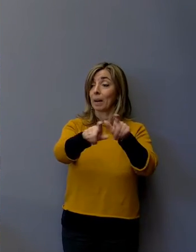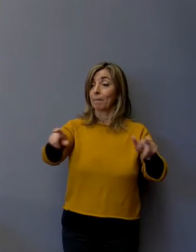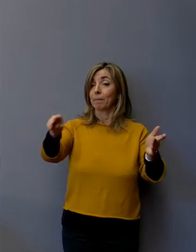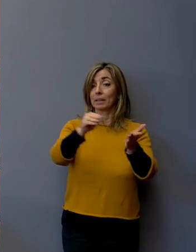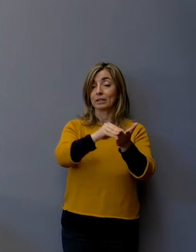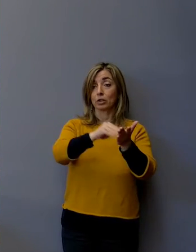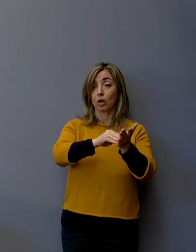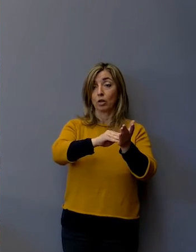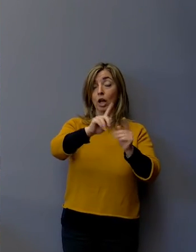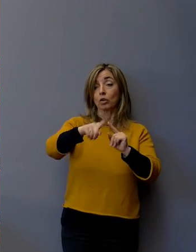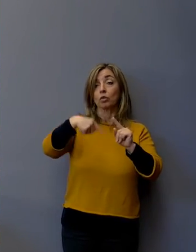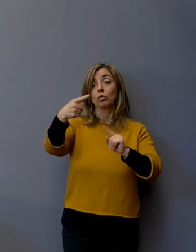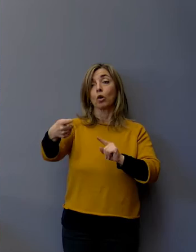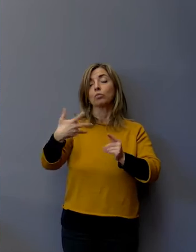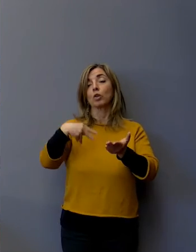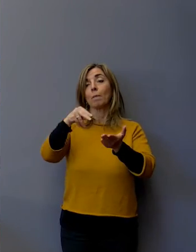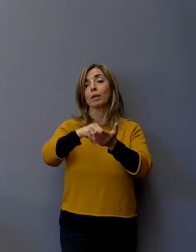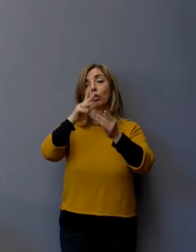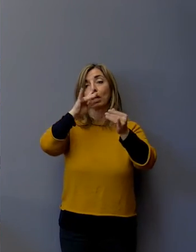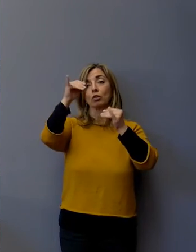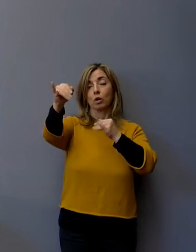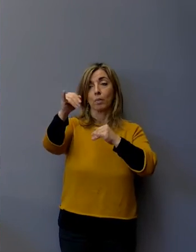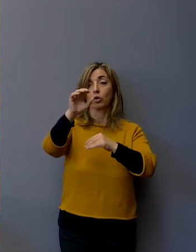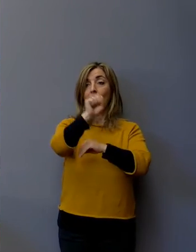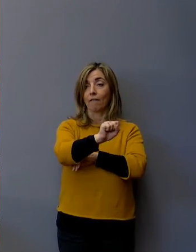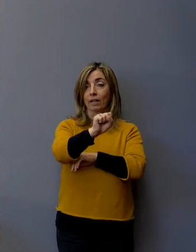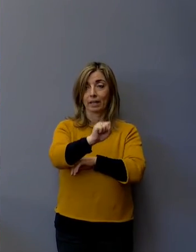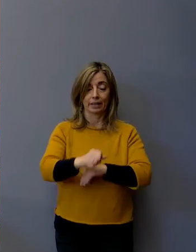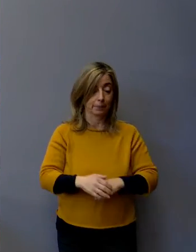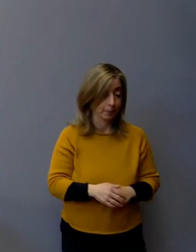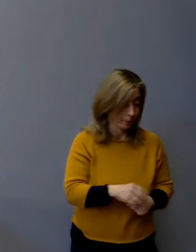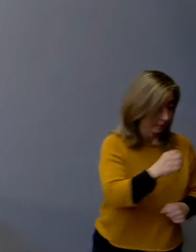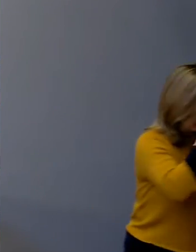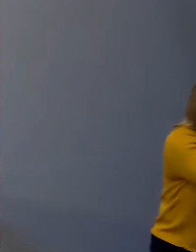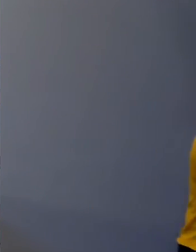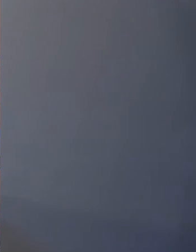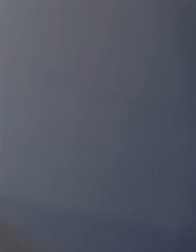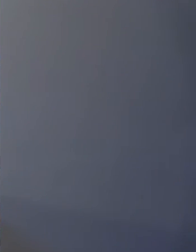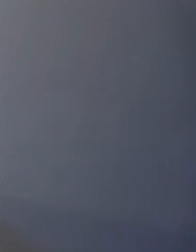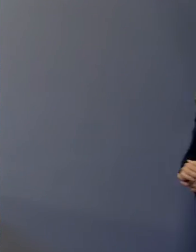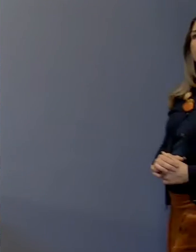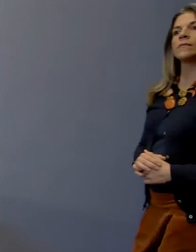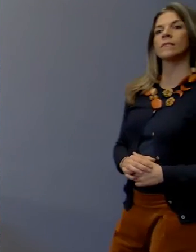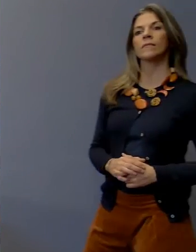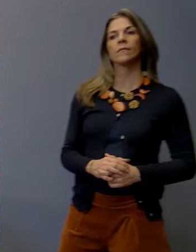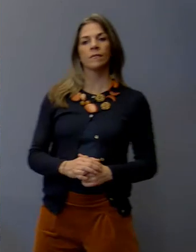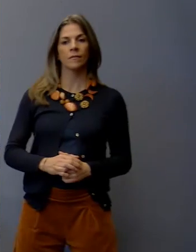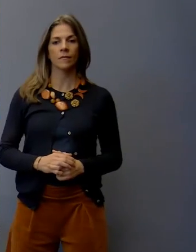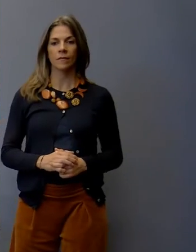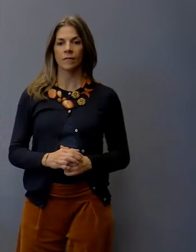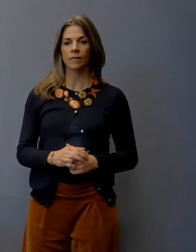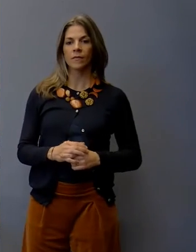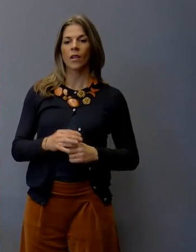prenotato da remoto consigliere avvenente prego consigliere ma consigliere barone ha parlato di lealtà